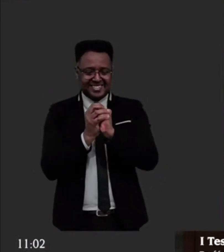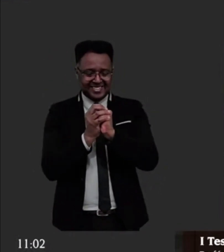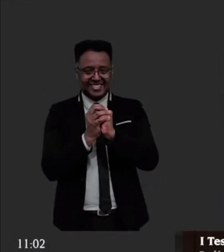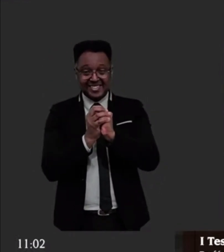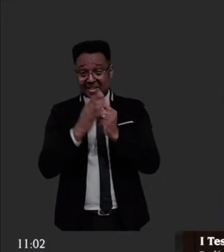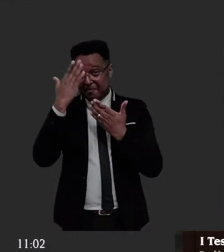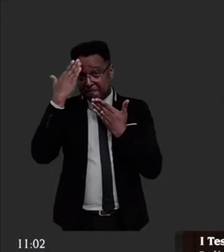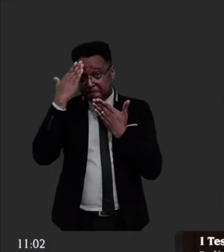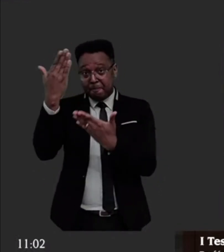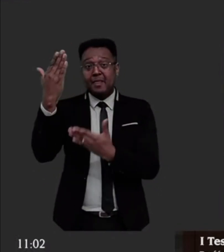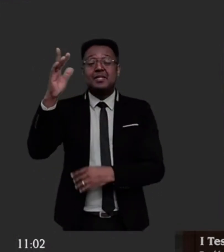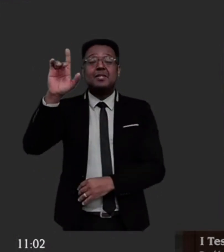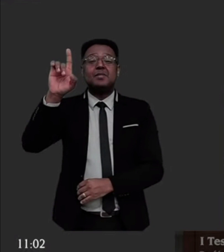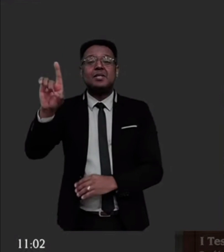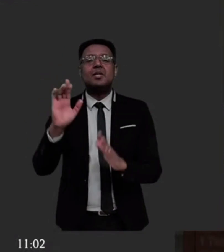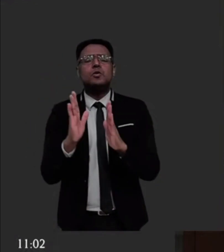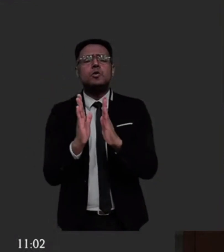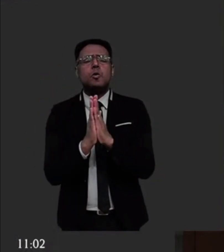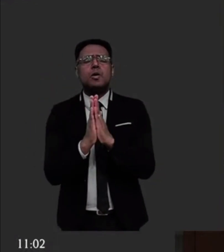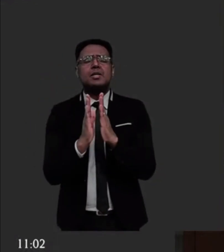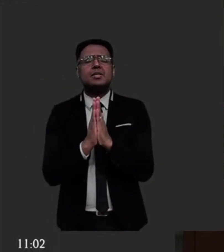Amém. Agradeçamos a Deus em oração.